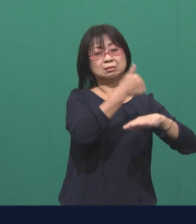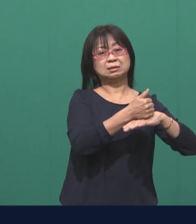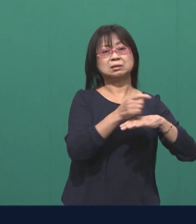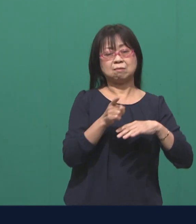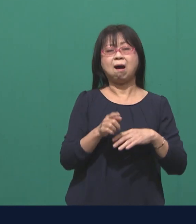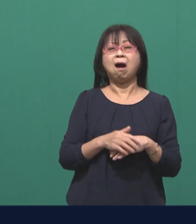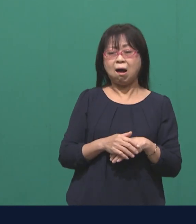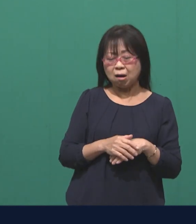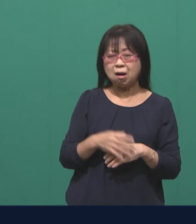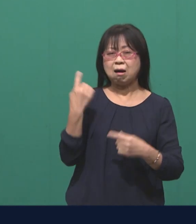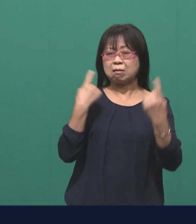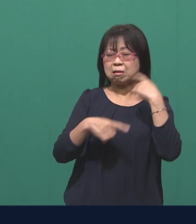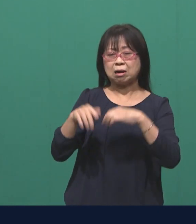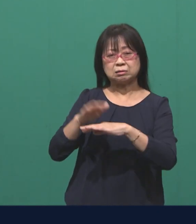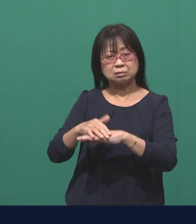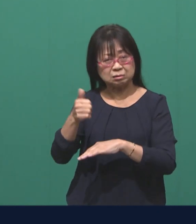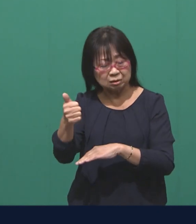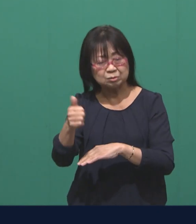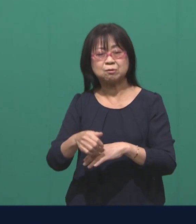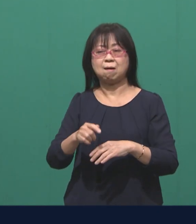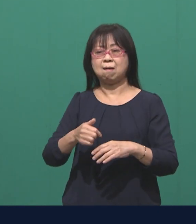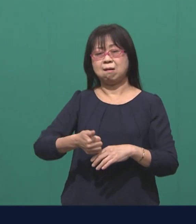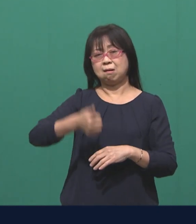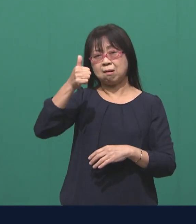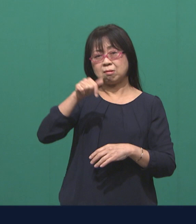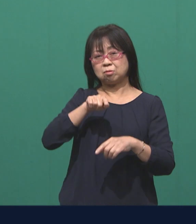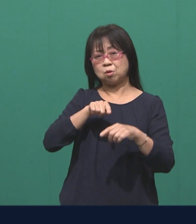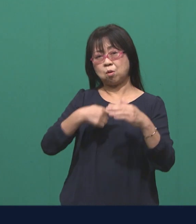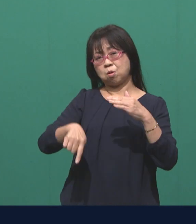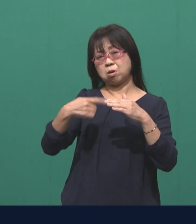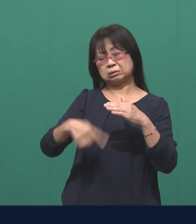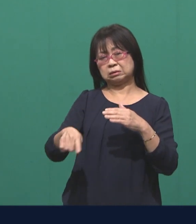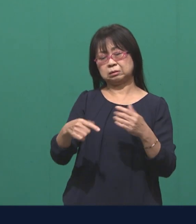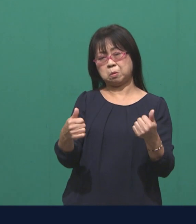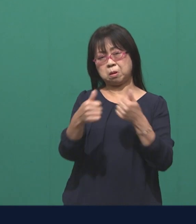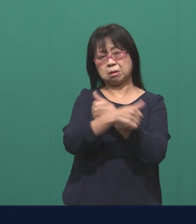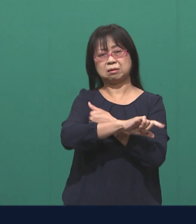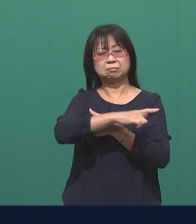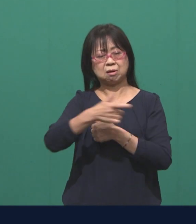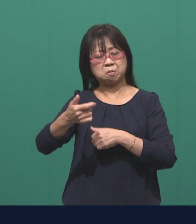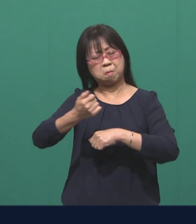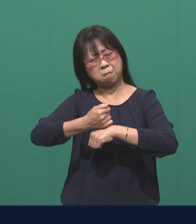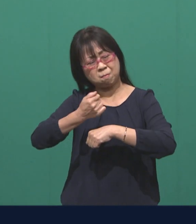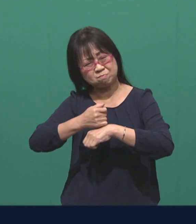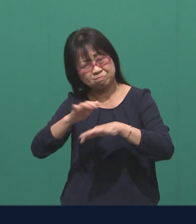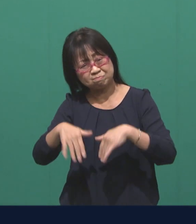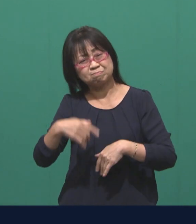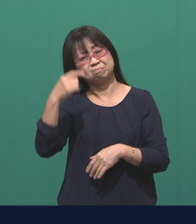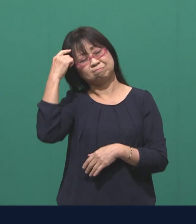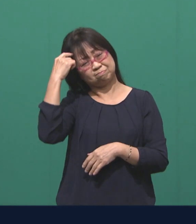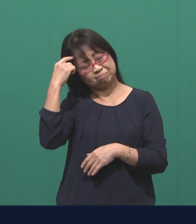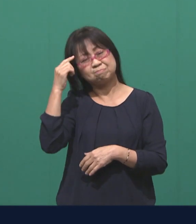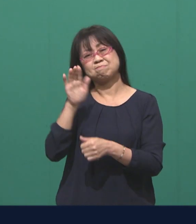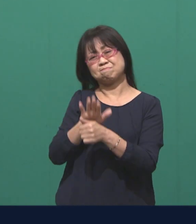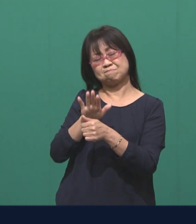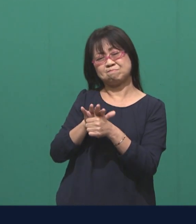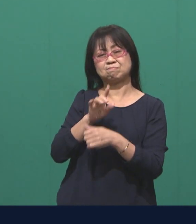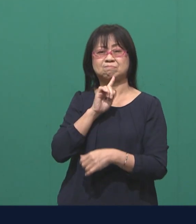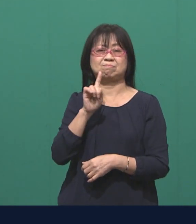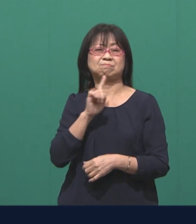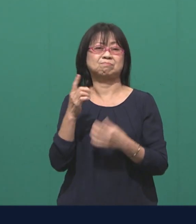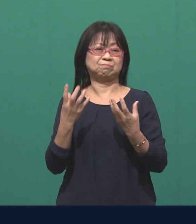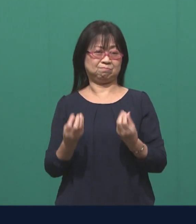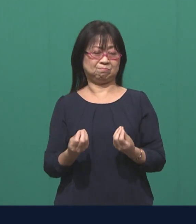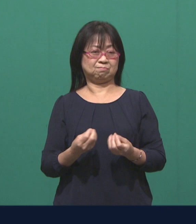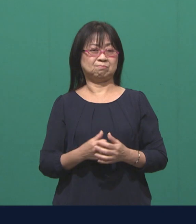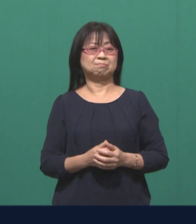、知事は怪我をした選手やヘッドコーチの交代など大変だったと思うとねぎらいの言葉をかけ